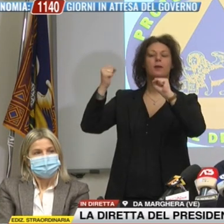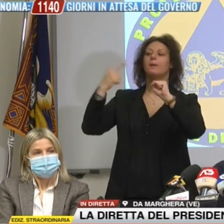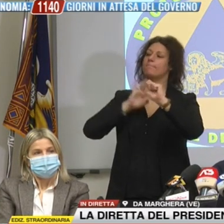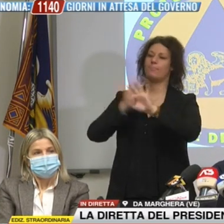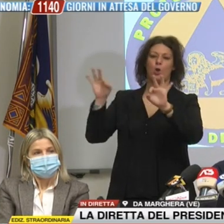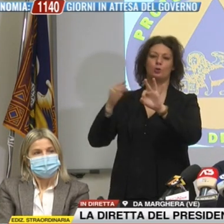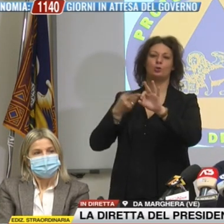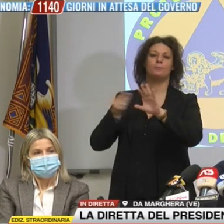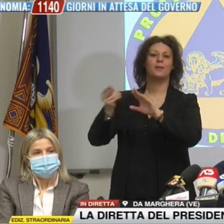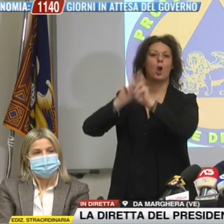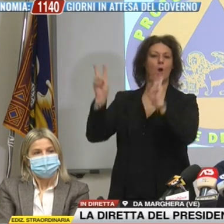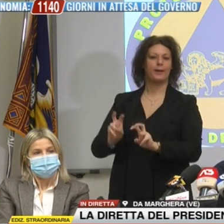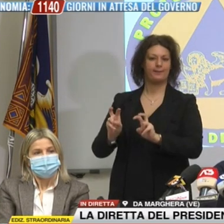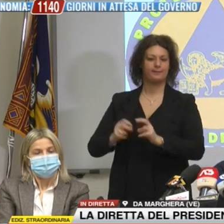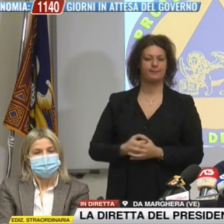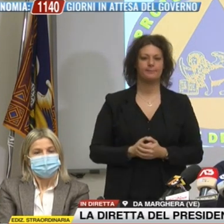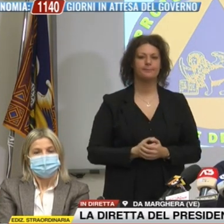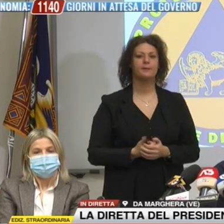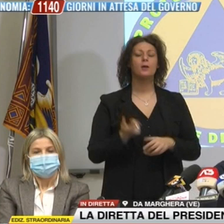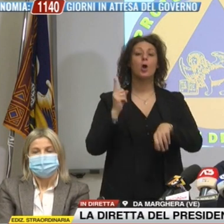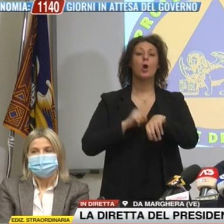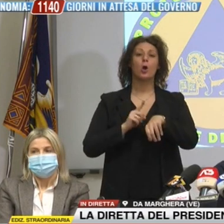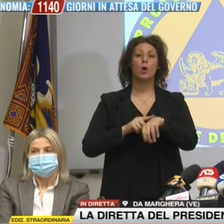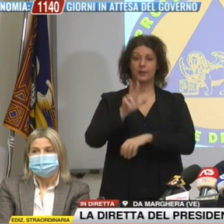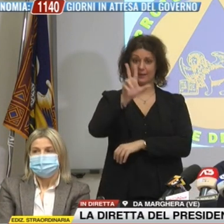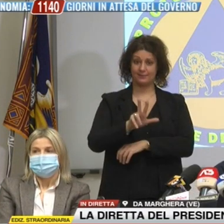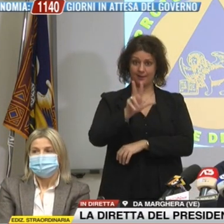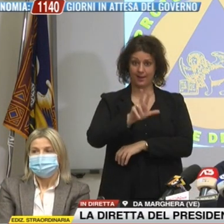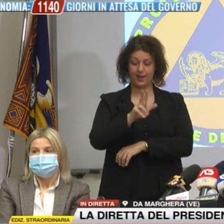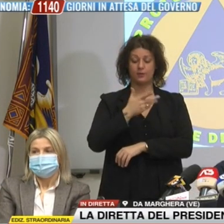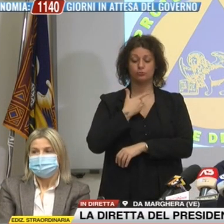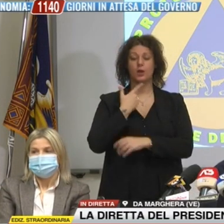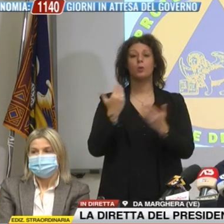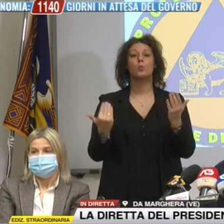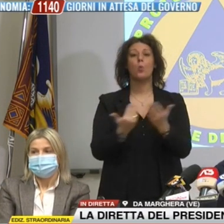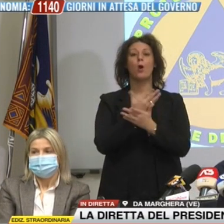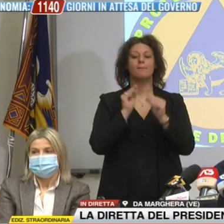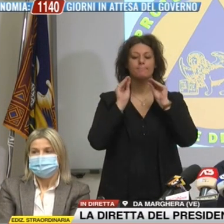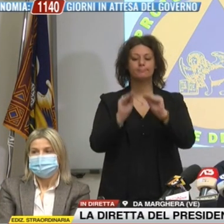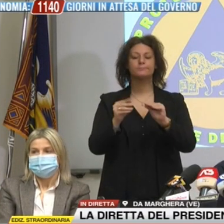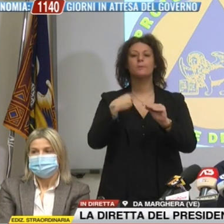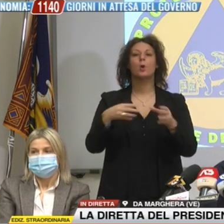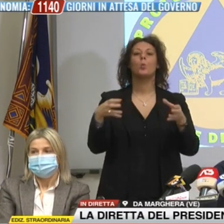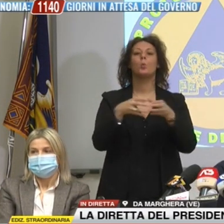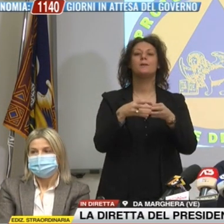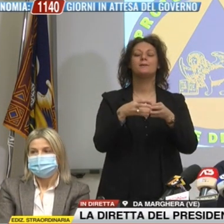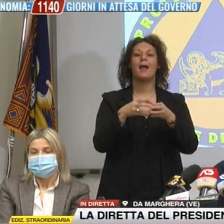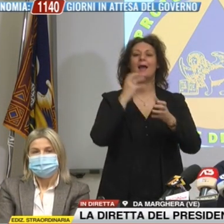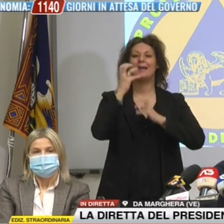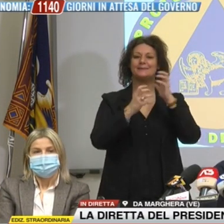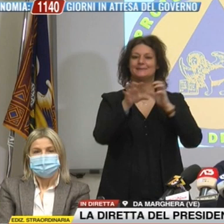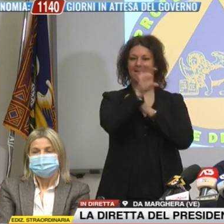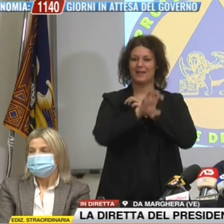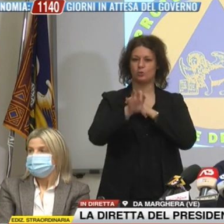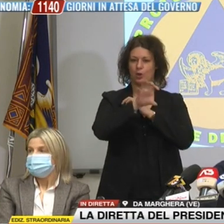Alle 15 ci sarà la nuova convocazione dell'unità di crisi regionale a cui parteciperà il sistema di